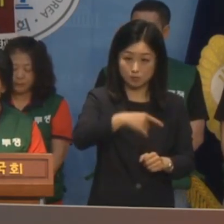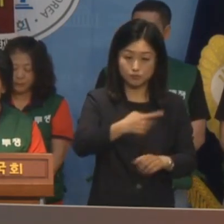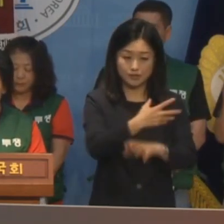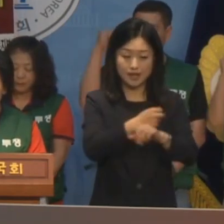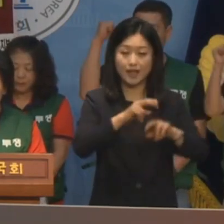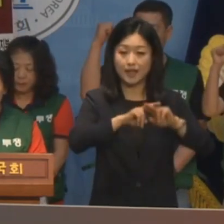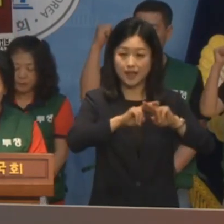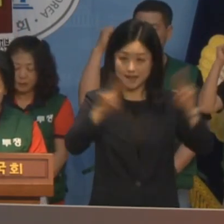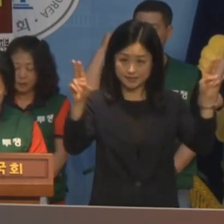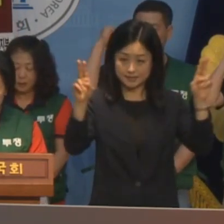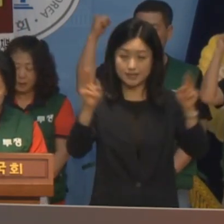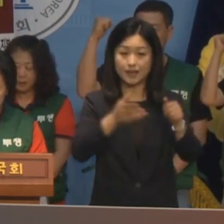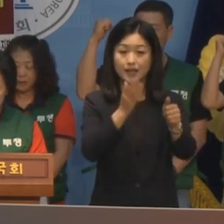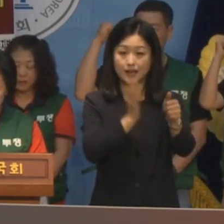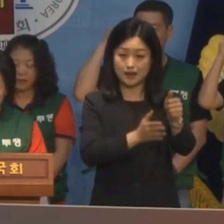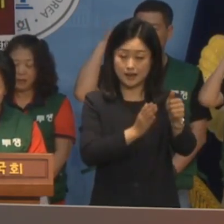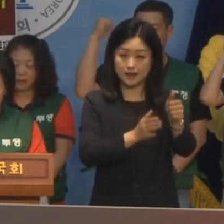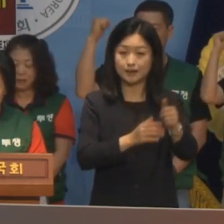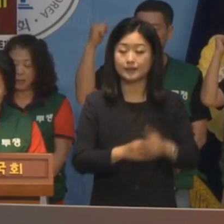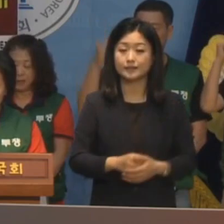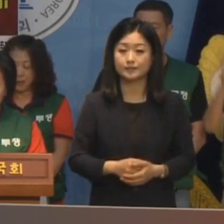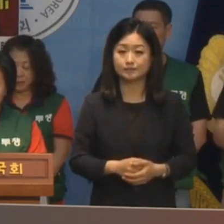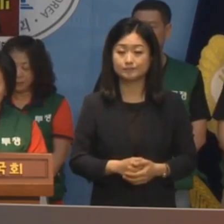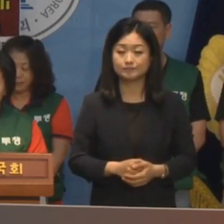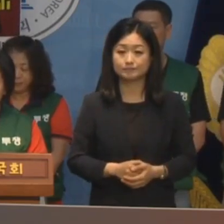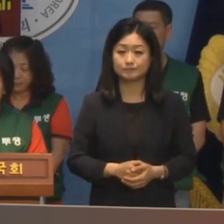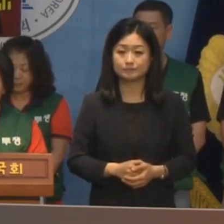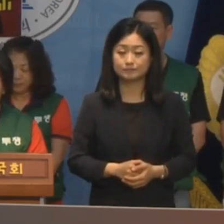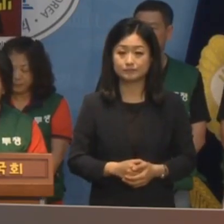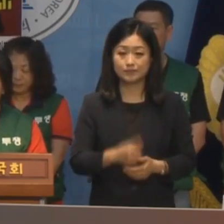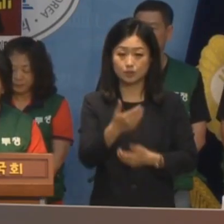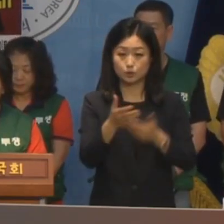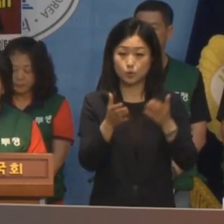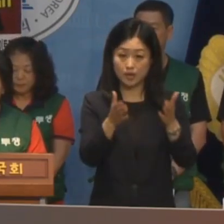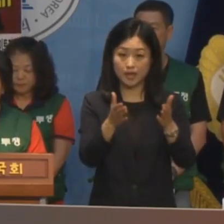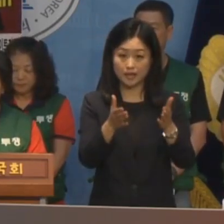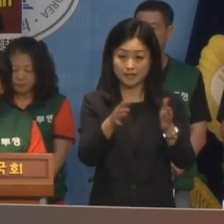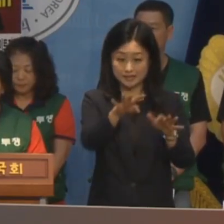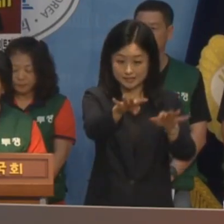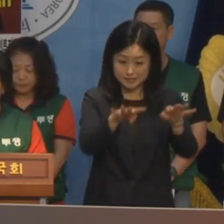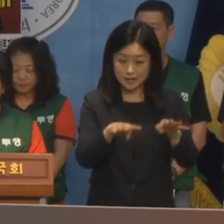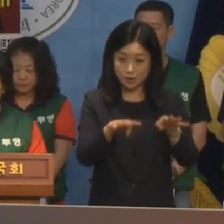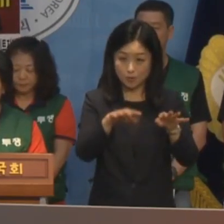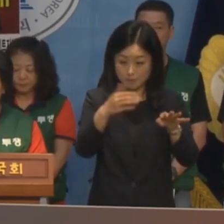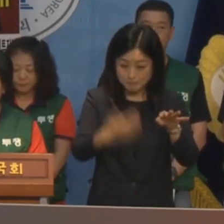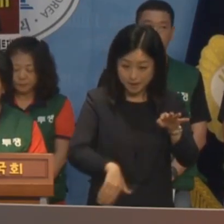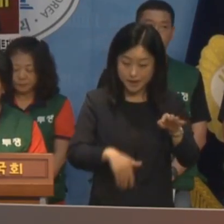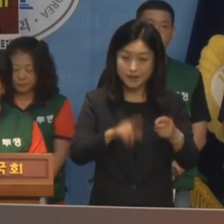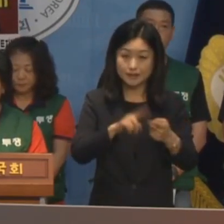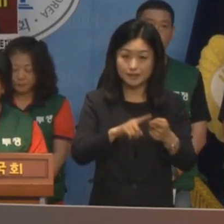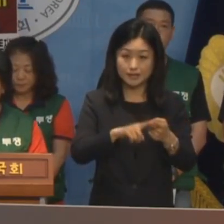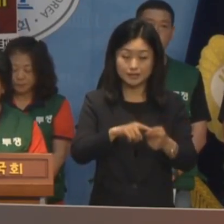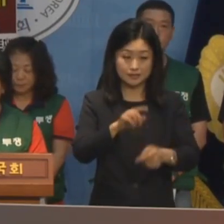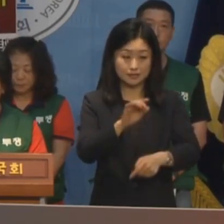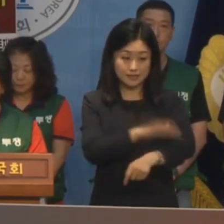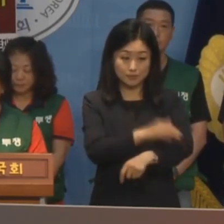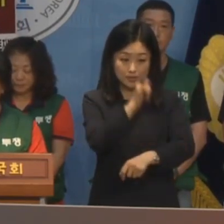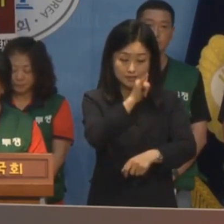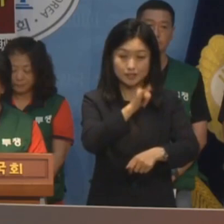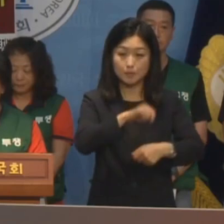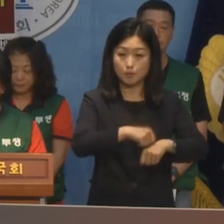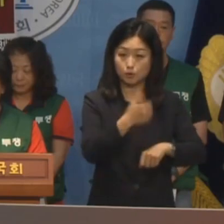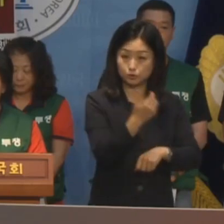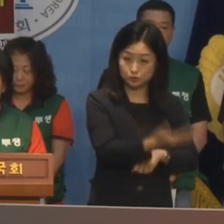해지하라. 해지하라. 해지하라. 해지하라. 통행차로 감축 운영 관련자 전원 사법 처리하고 주 이도